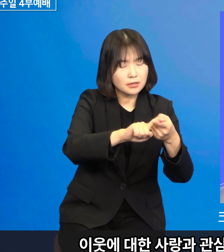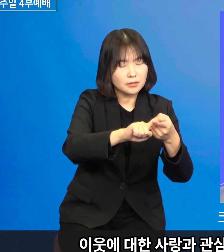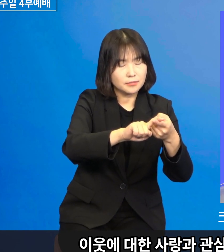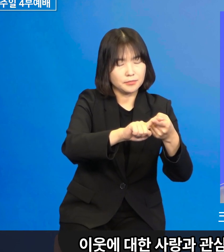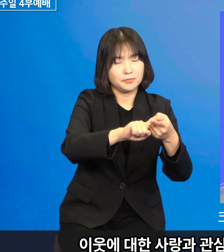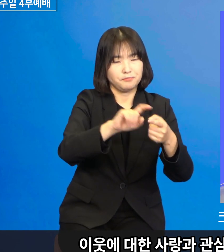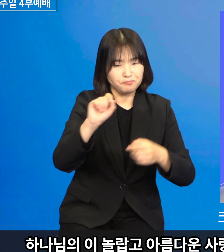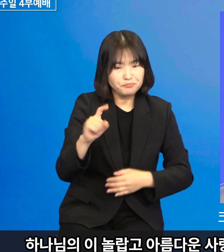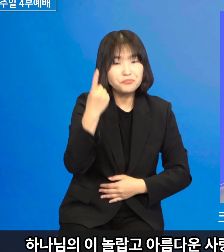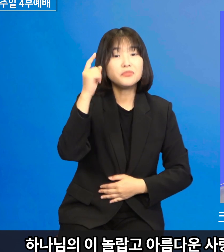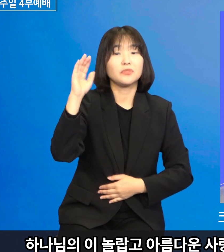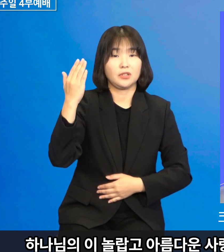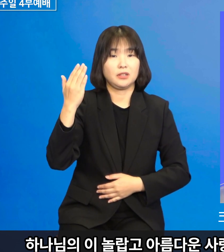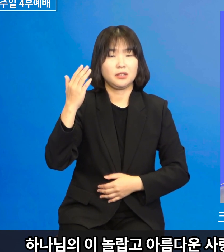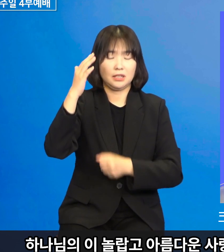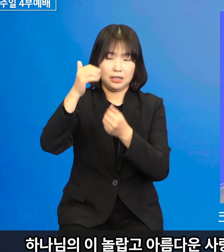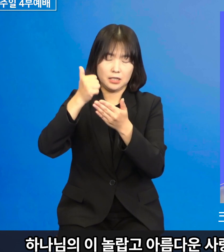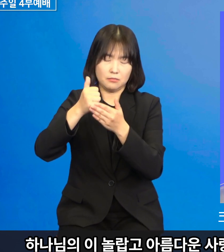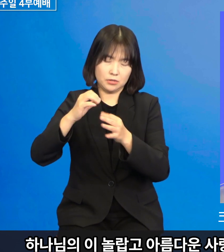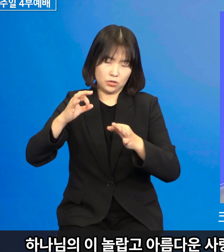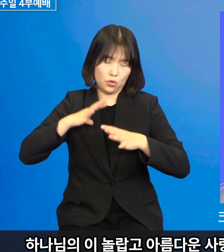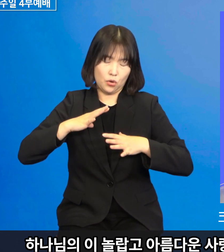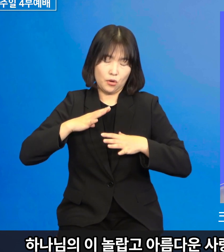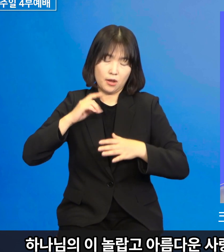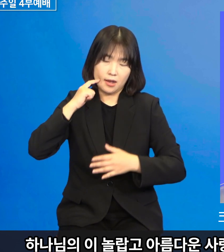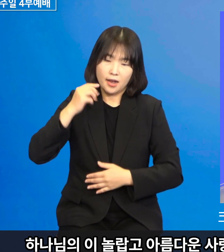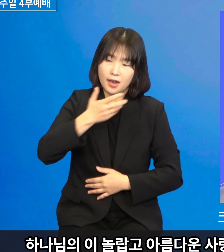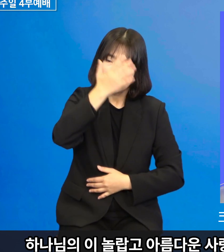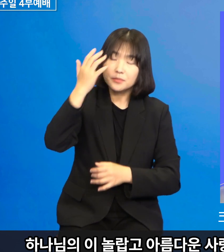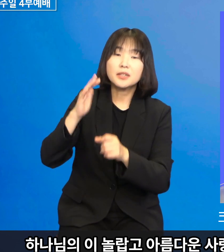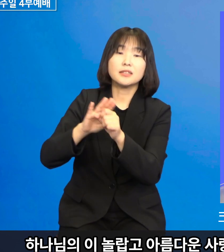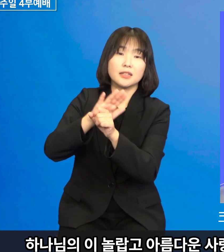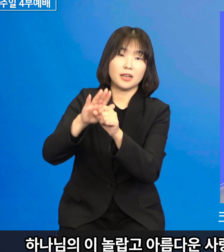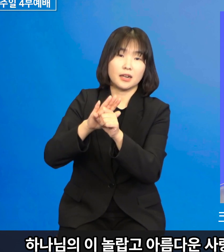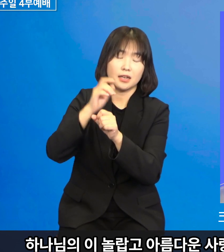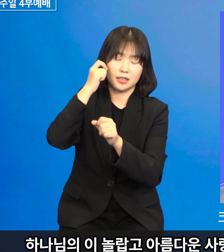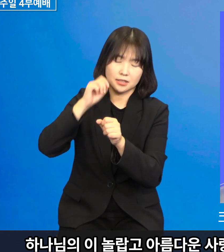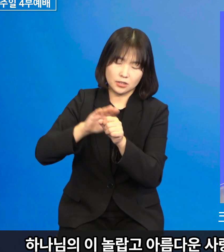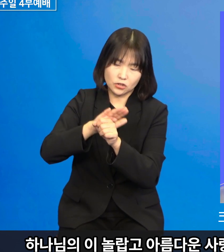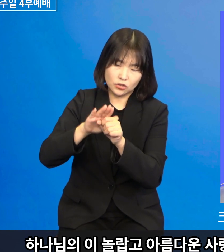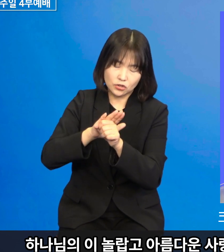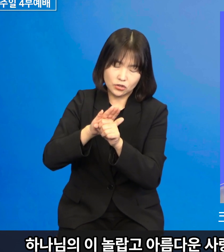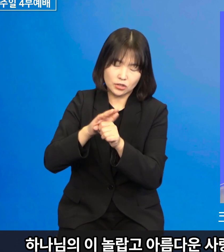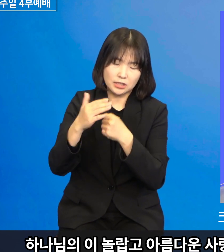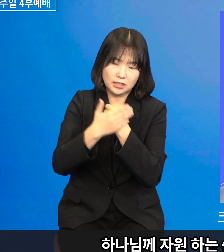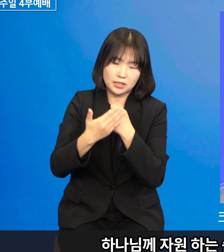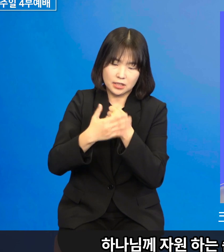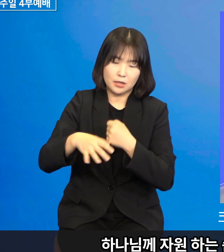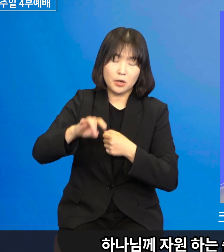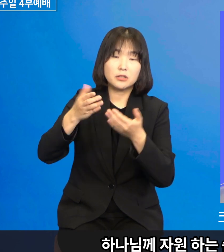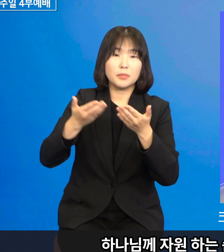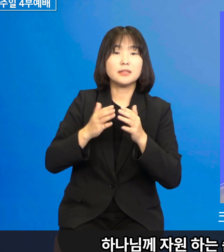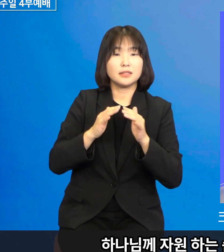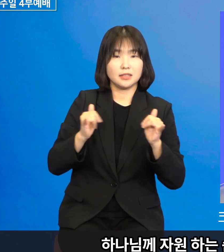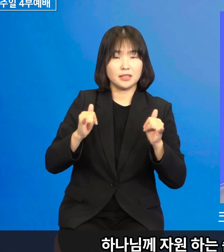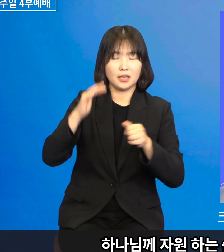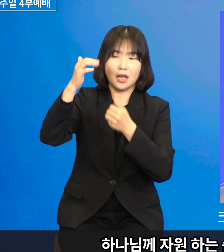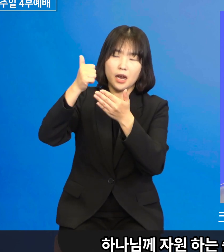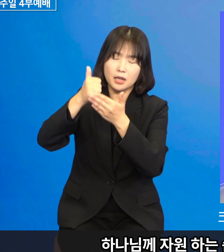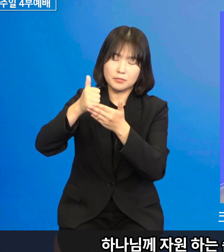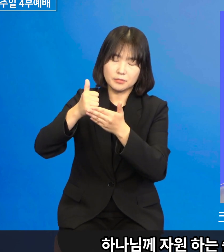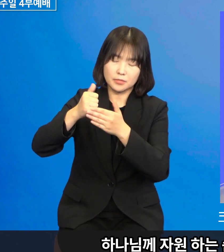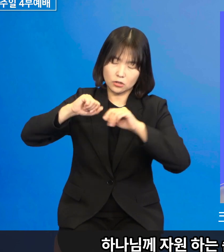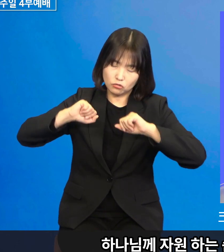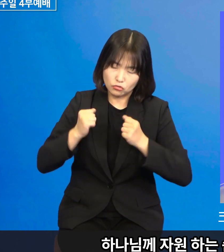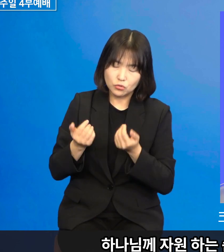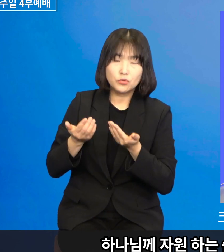것입니다. 하나님의 이 놀랍고 아름다운 사랑과 긍휼의 은혜를 먼저 받은 자들이 하나님께 자원하는